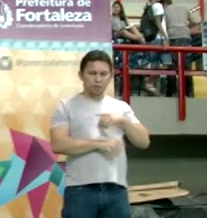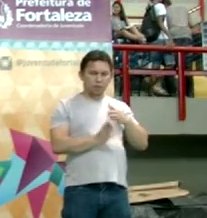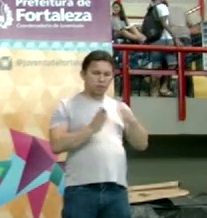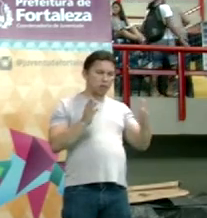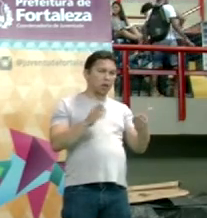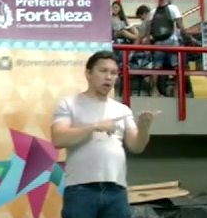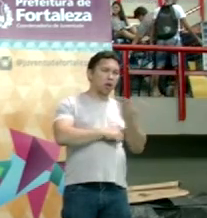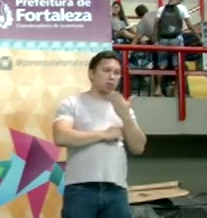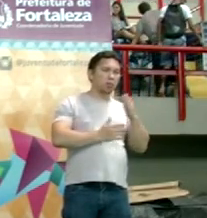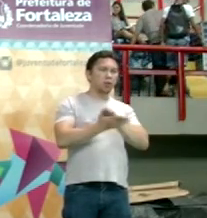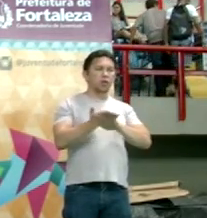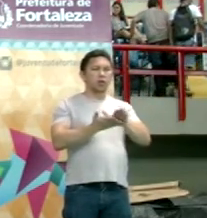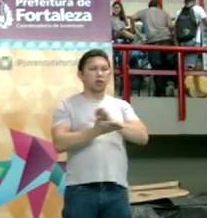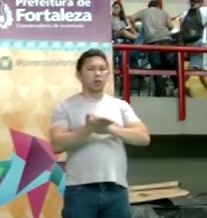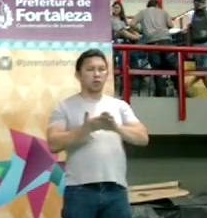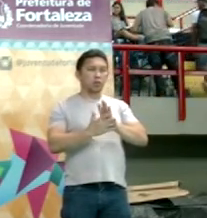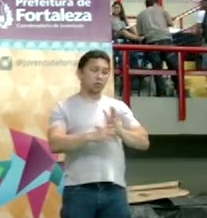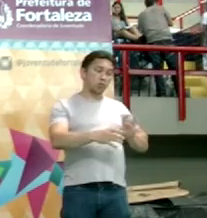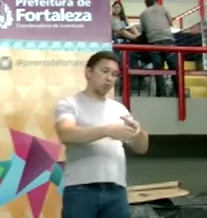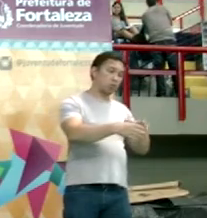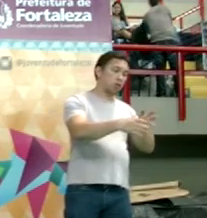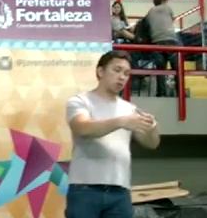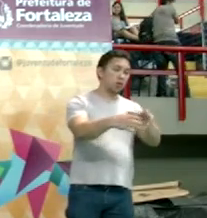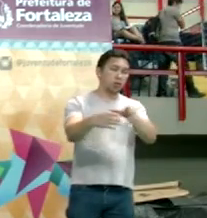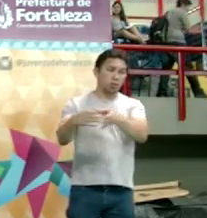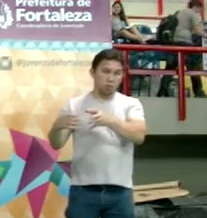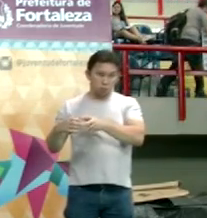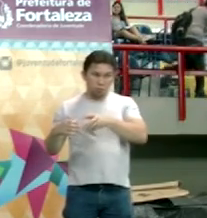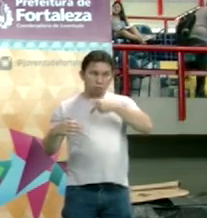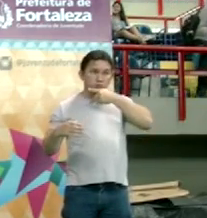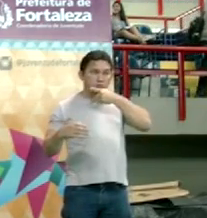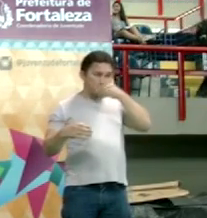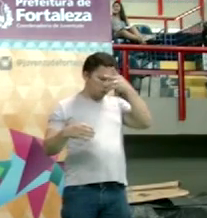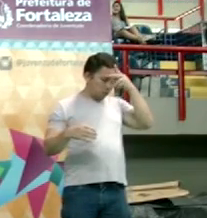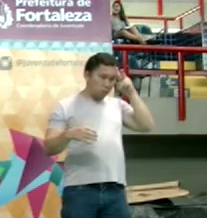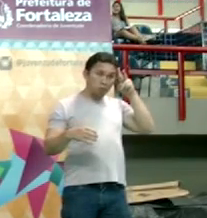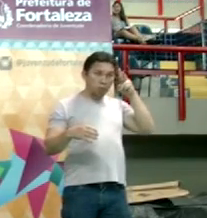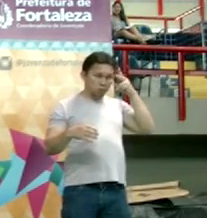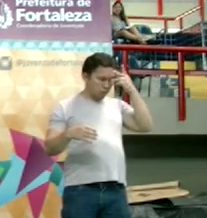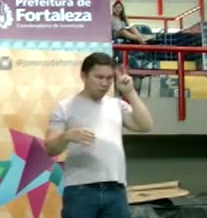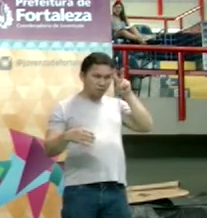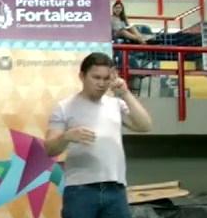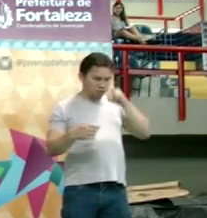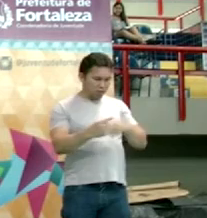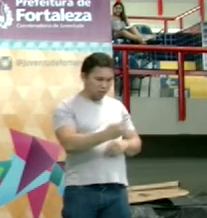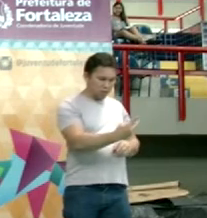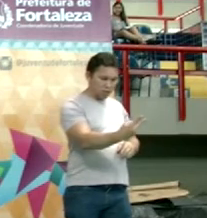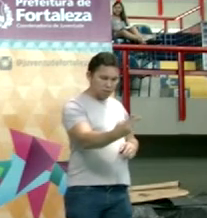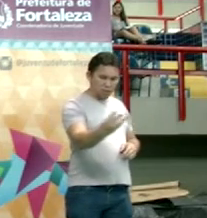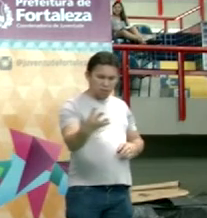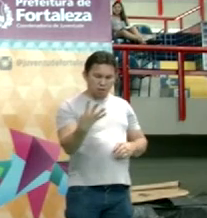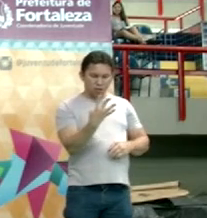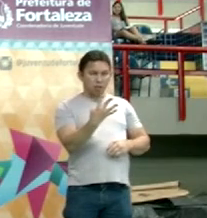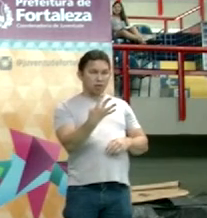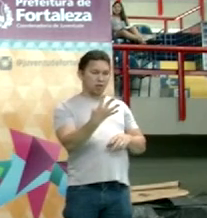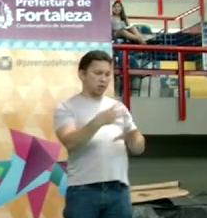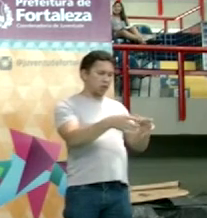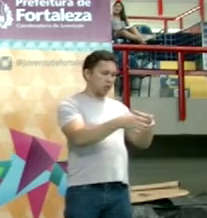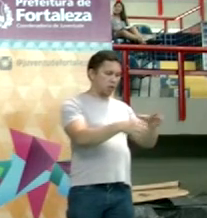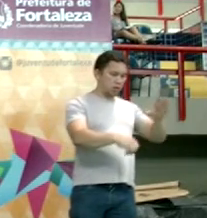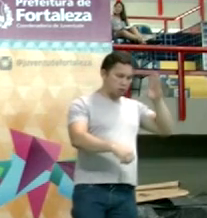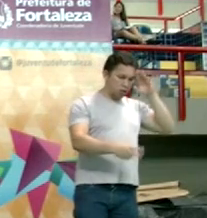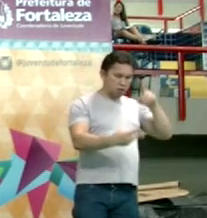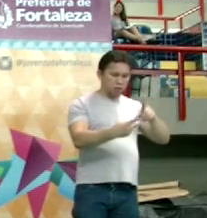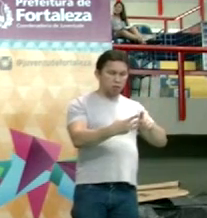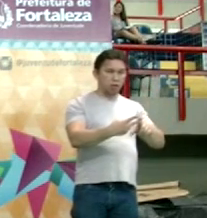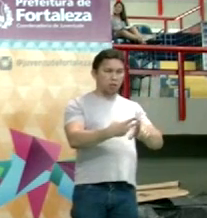sem apoio é dos principais grupos políticos. Lembra daqueles 4 que eu coloquei? Quando você pega aqueles 4, a força militar,